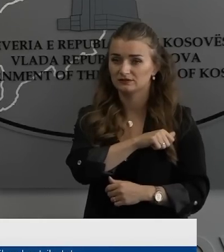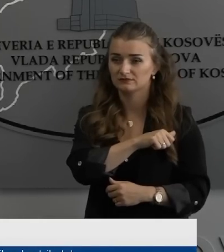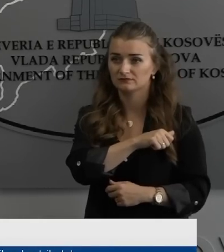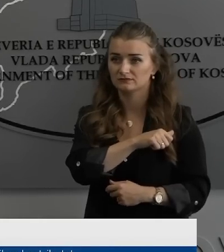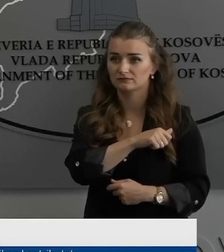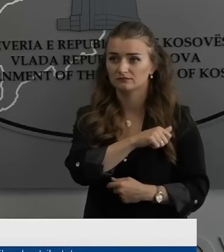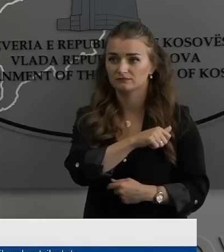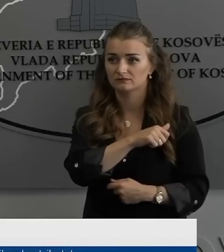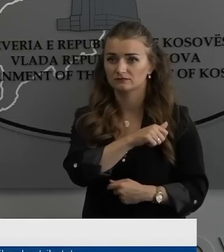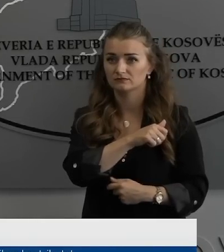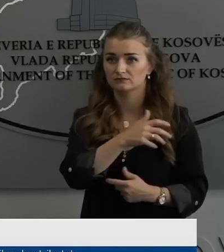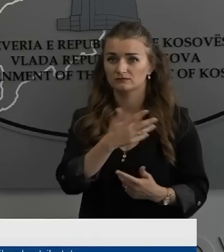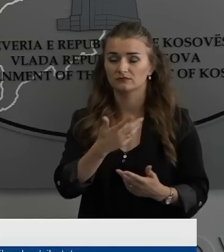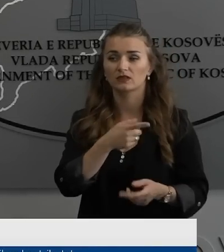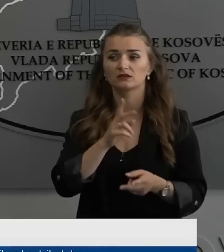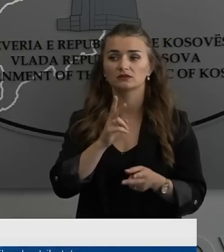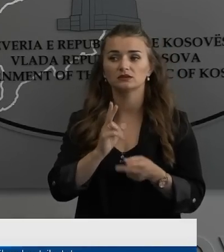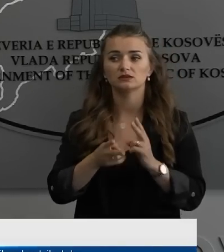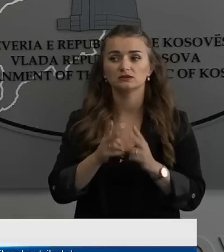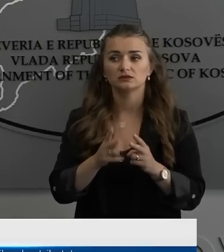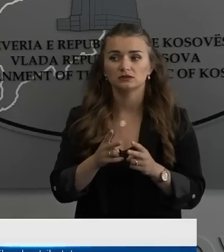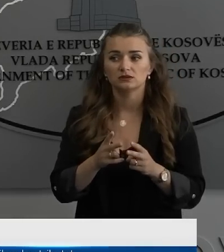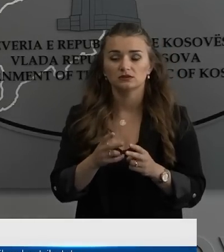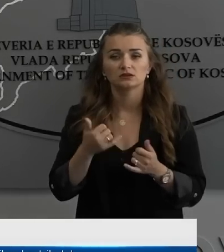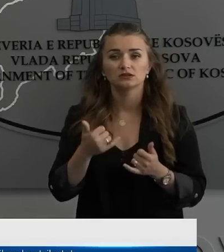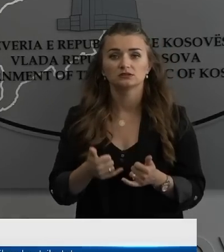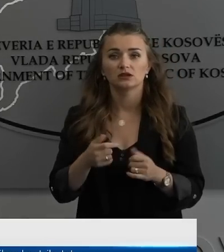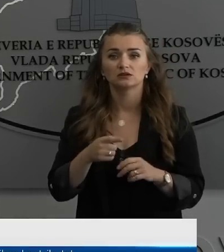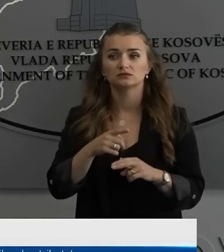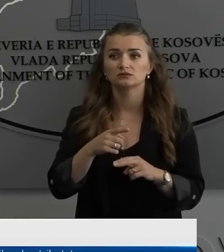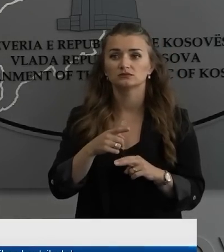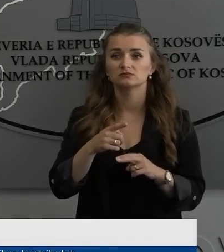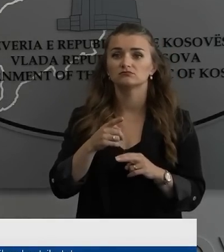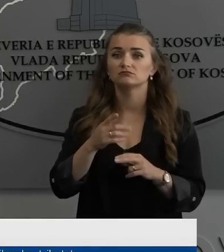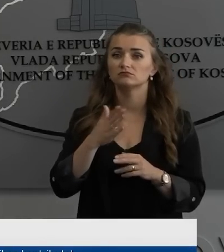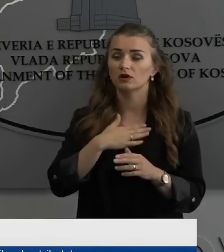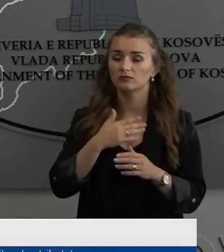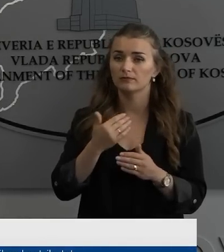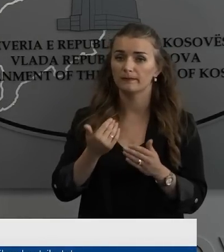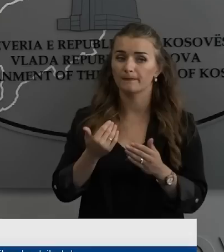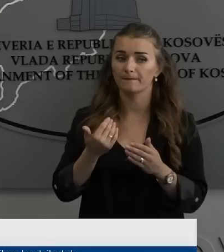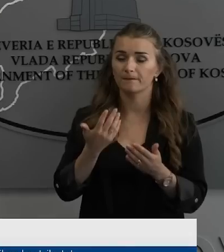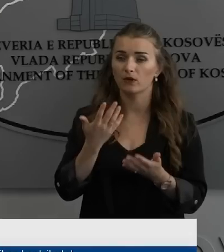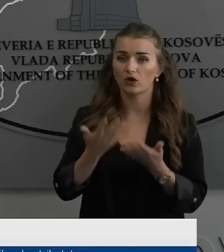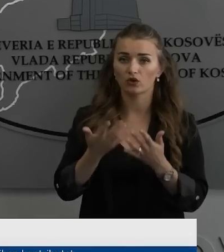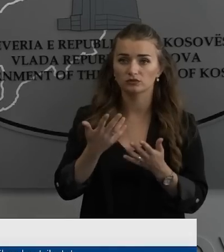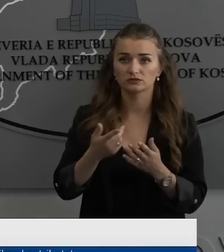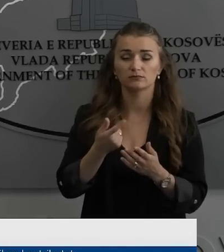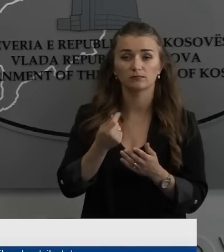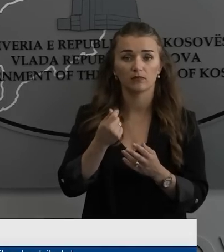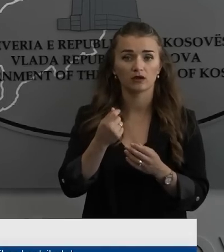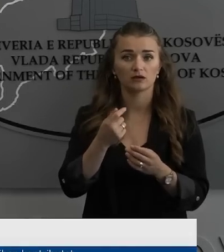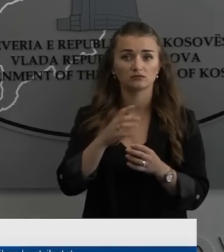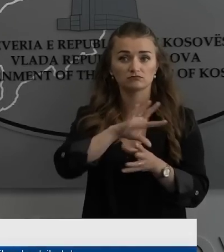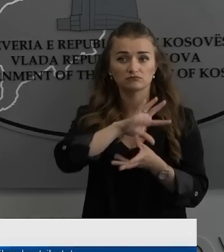mundi më na tregu çysh kanë më marrë paroat, çysh kanë më rimbursu, a ka me qenë mënyrë retroaktive apo çysh?